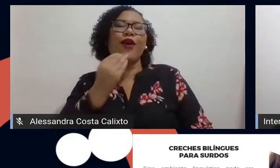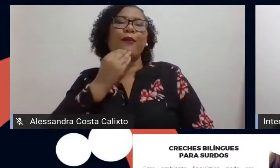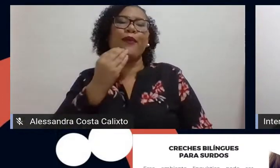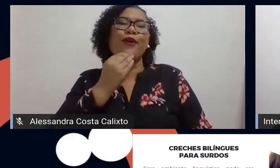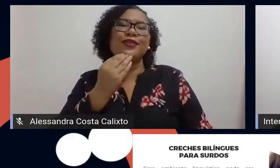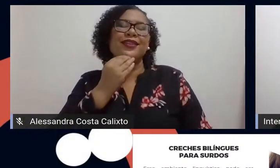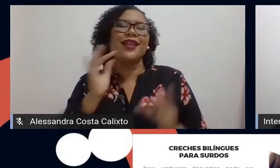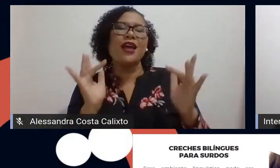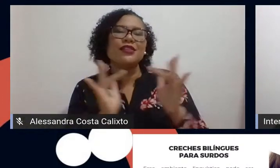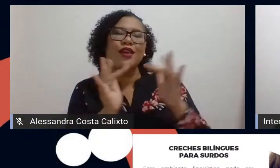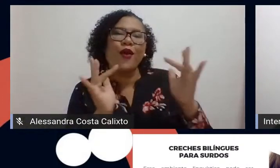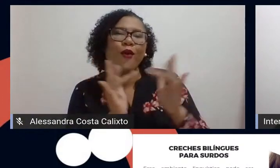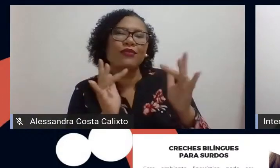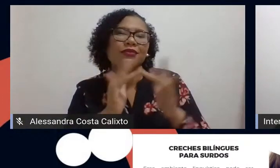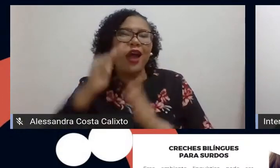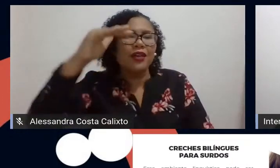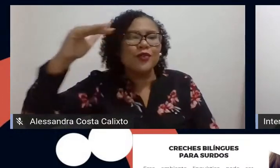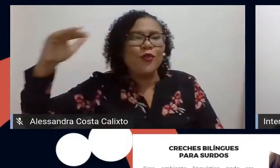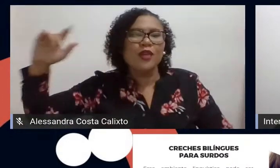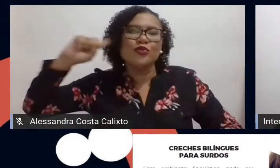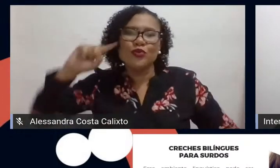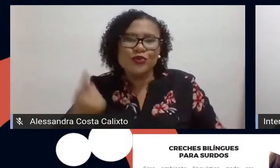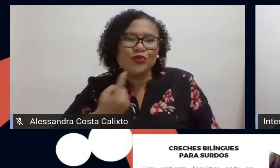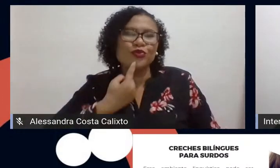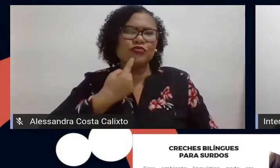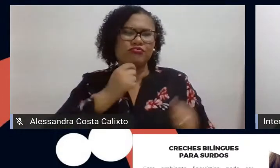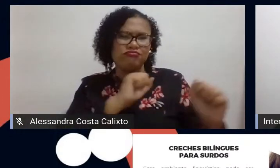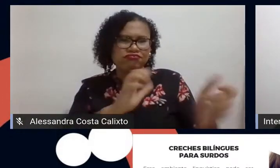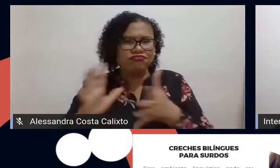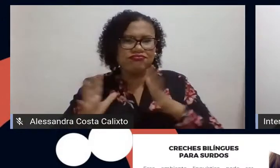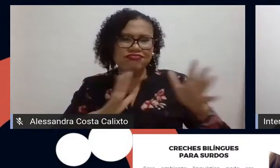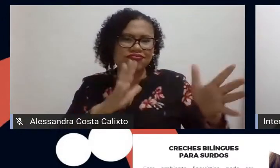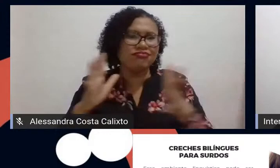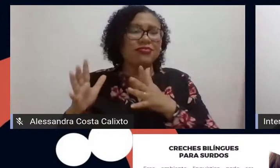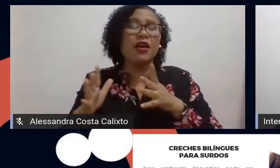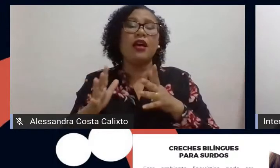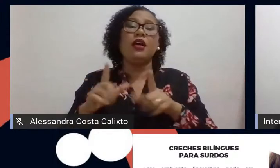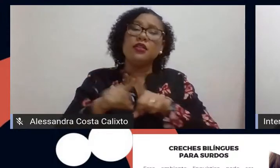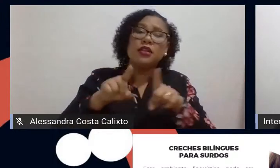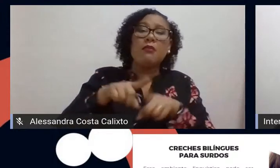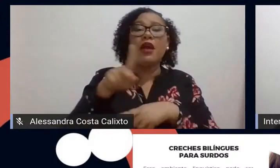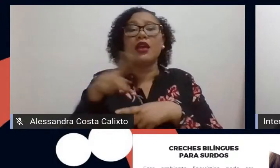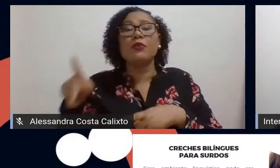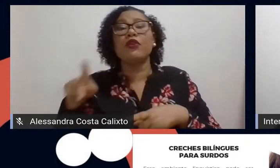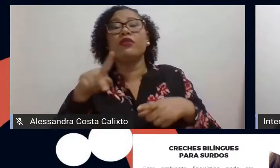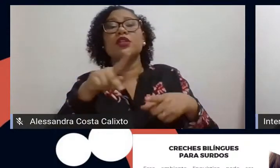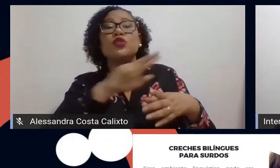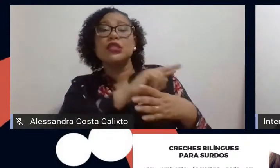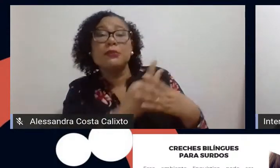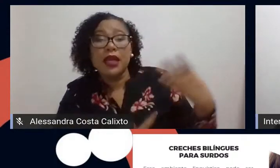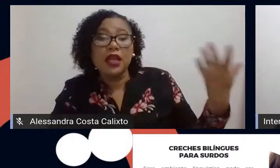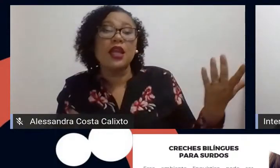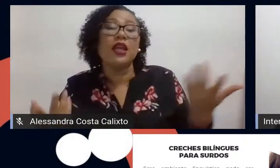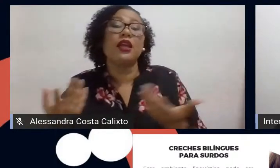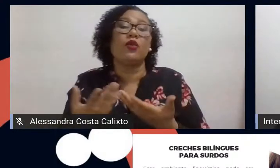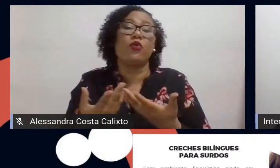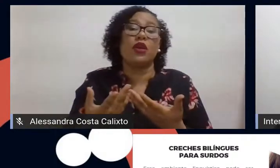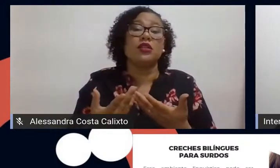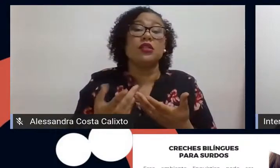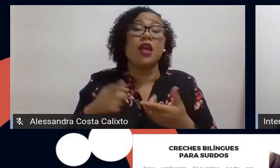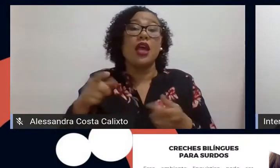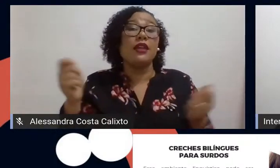ambiente que é um ambiente educacional é onde ele vai ter o contato com os seus pares, com as outras